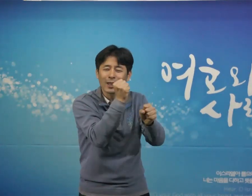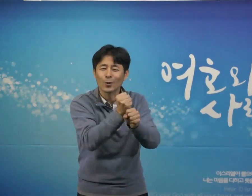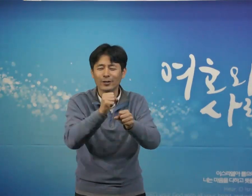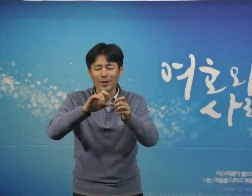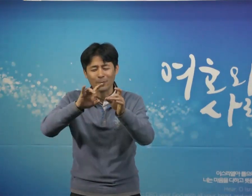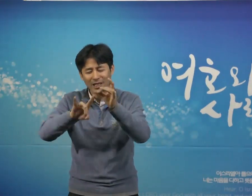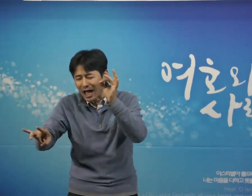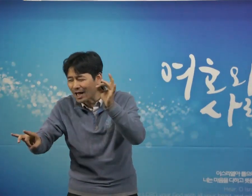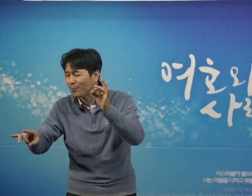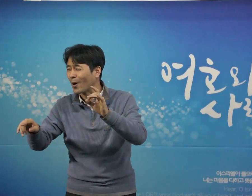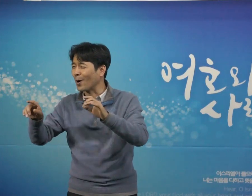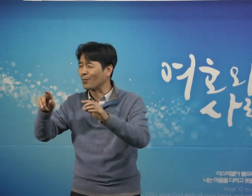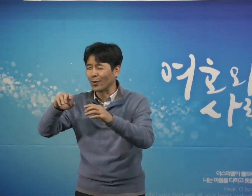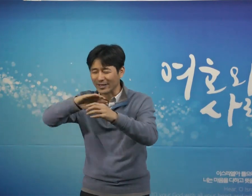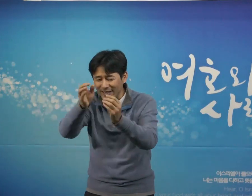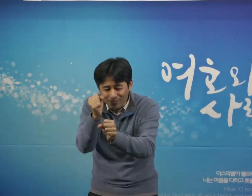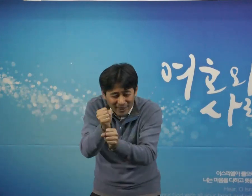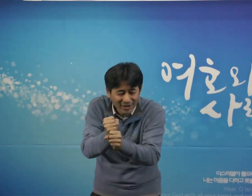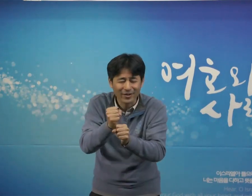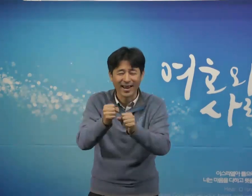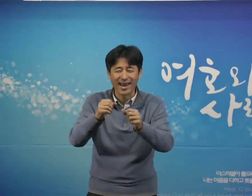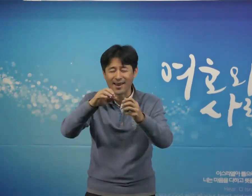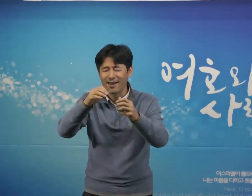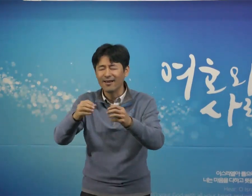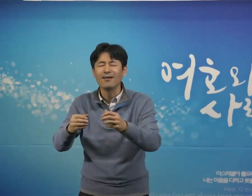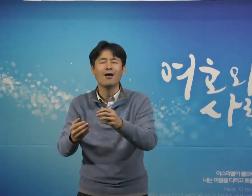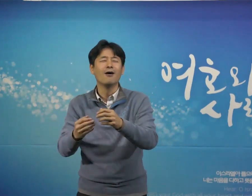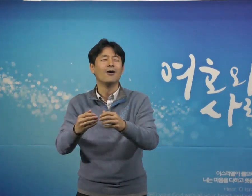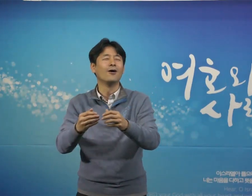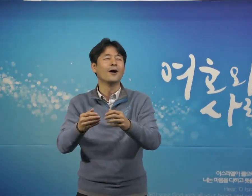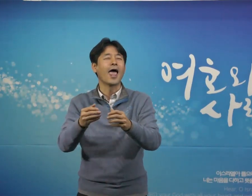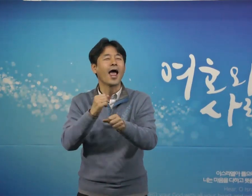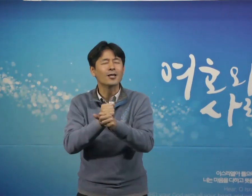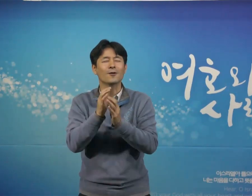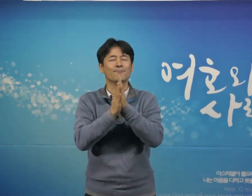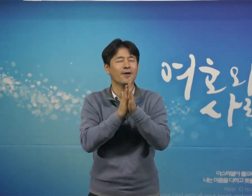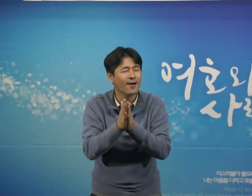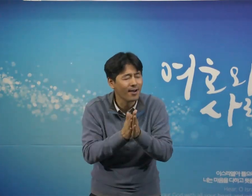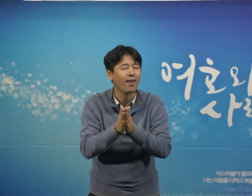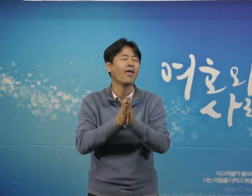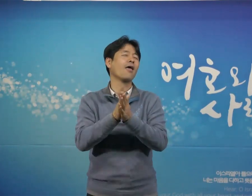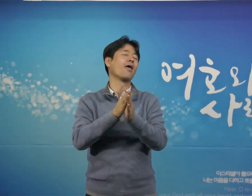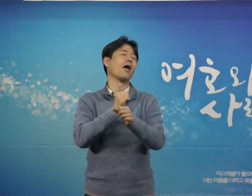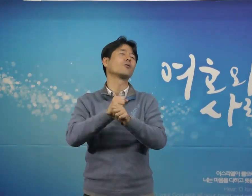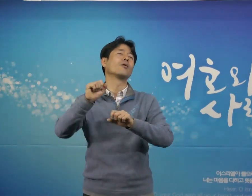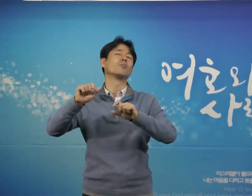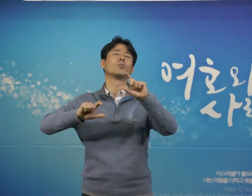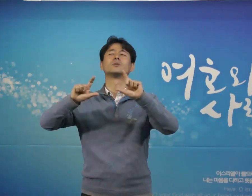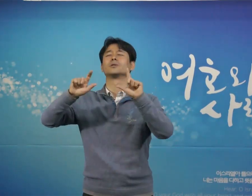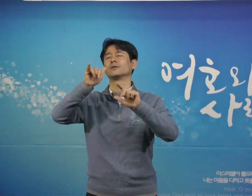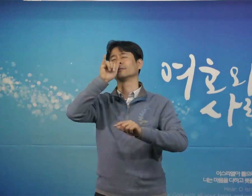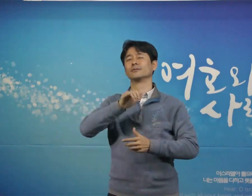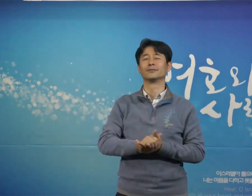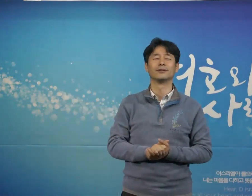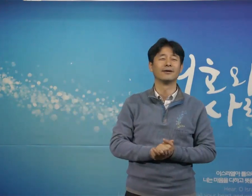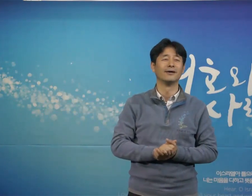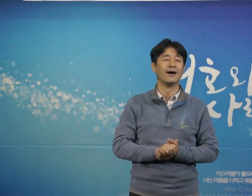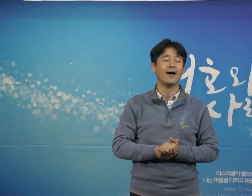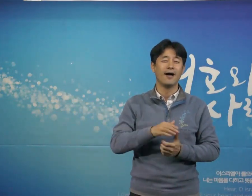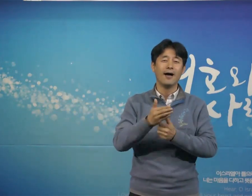흐르면서 많이 부족하고 하나님이 만족하지 못하고 우상을 만들고 우상에게 비는